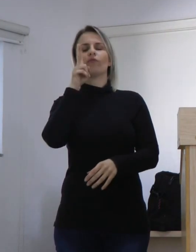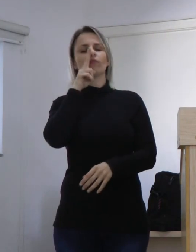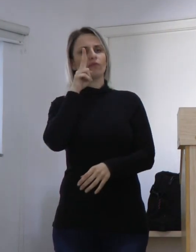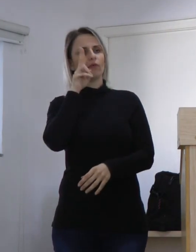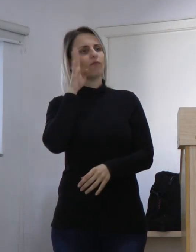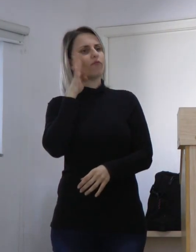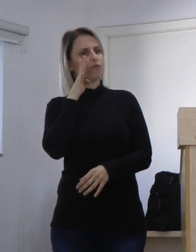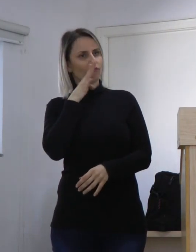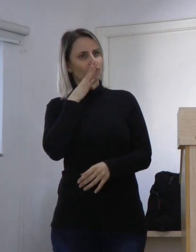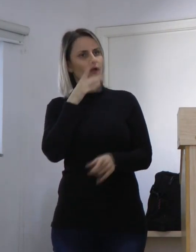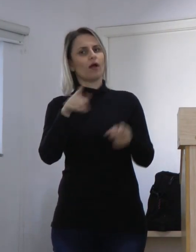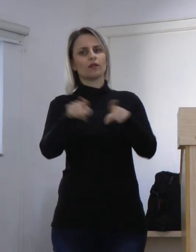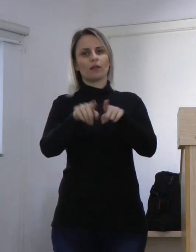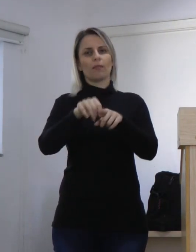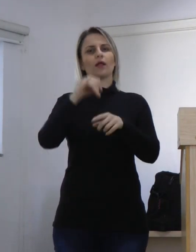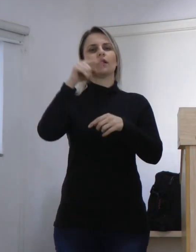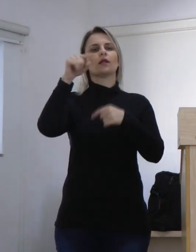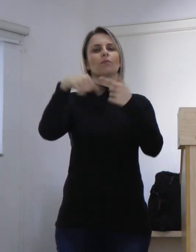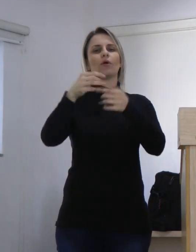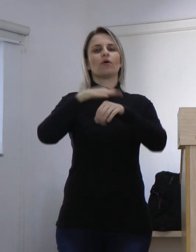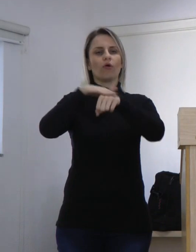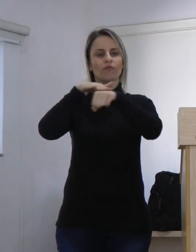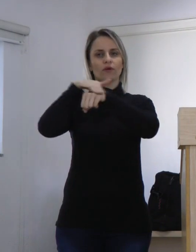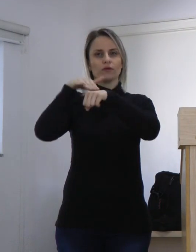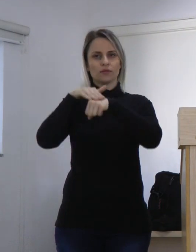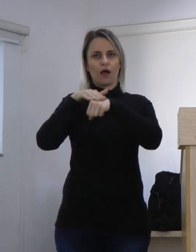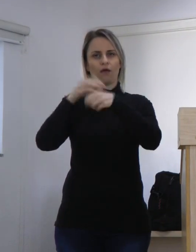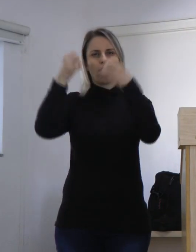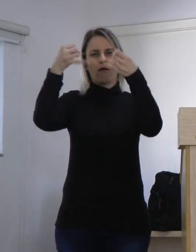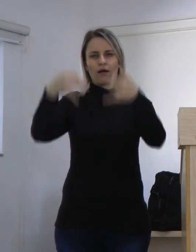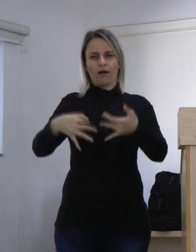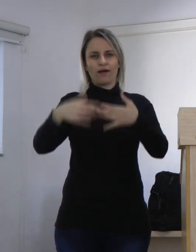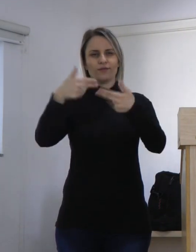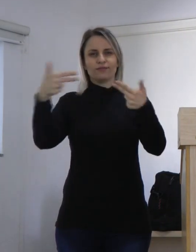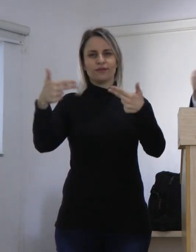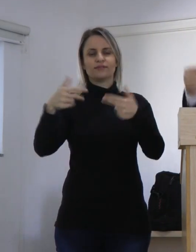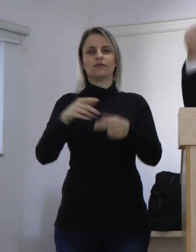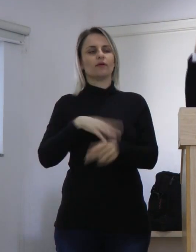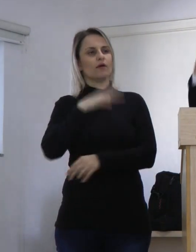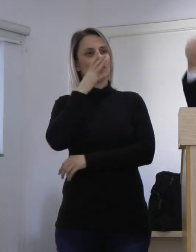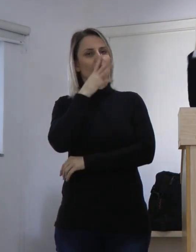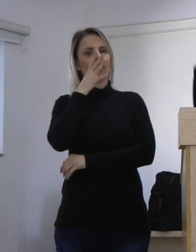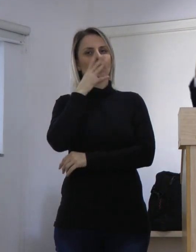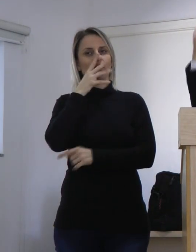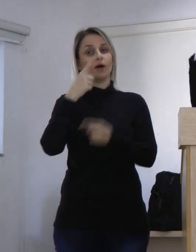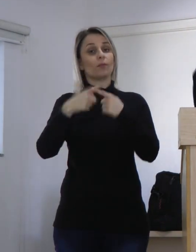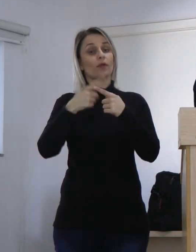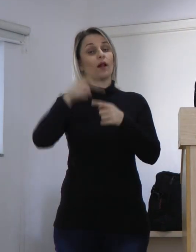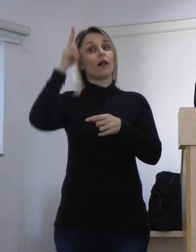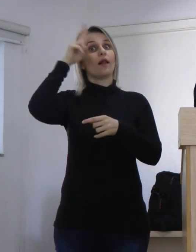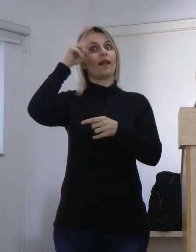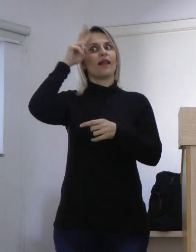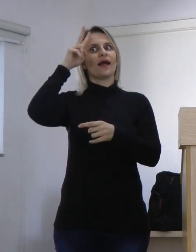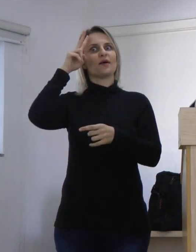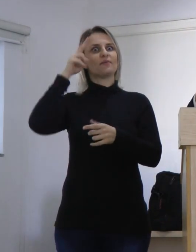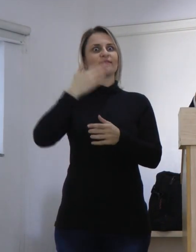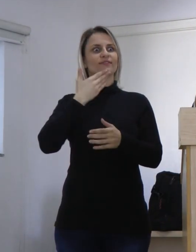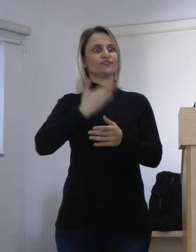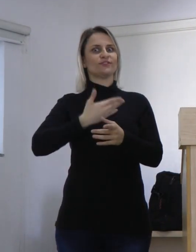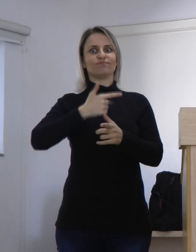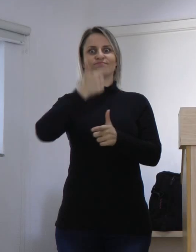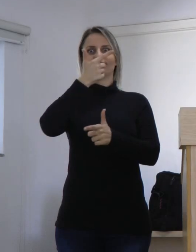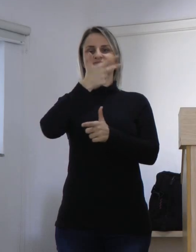E aos comentários. E aos comentários dos comentários. Porque toda vez que lembra da conquista, né, eles